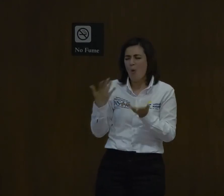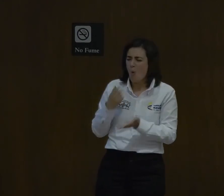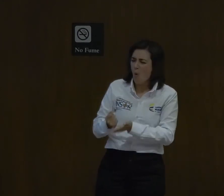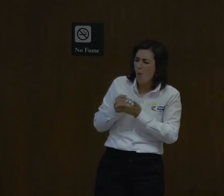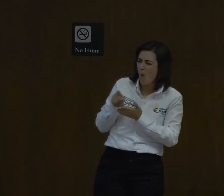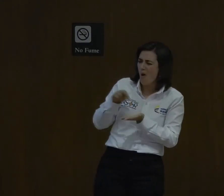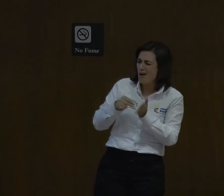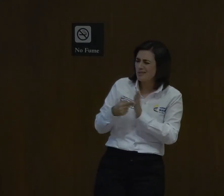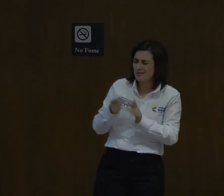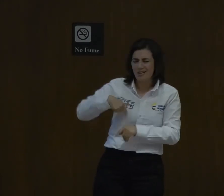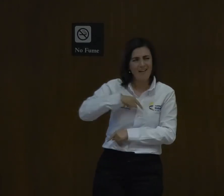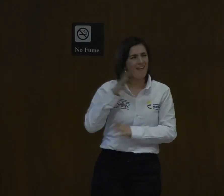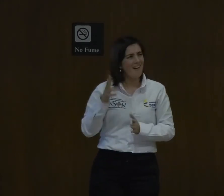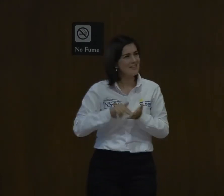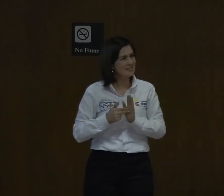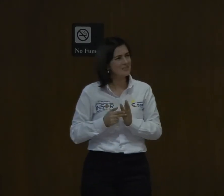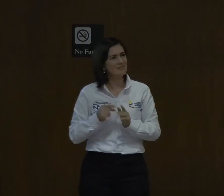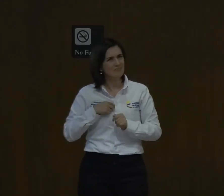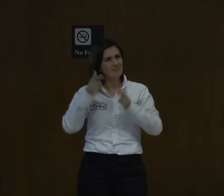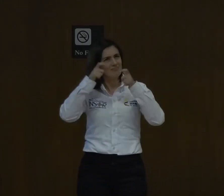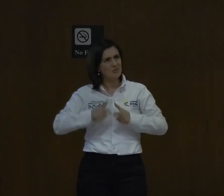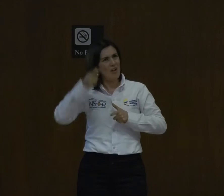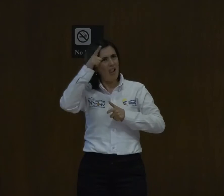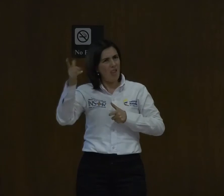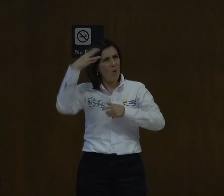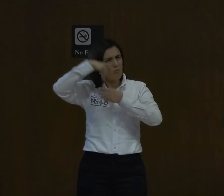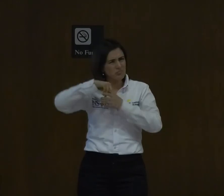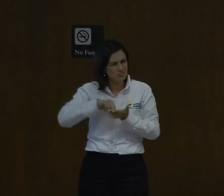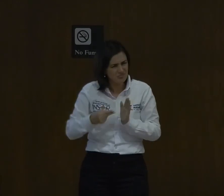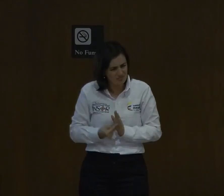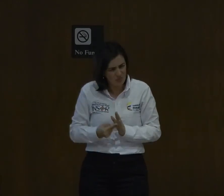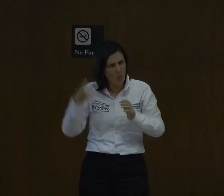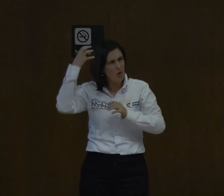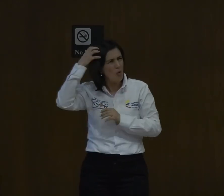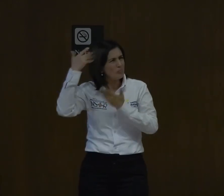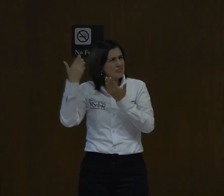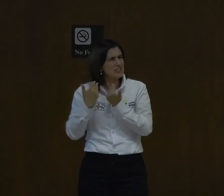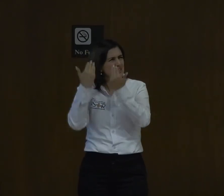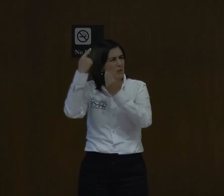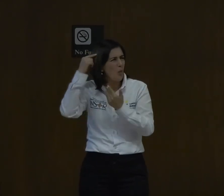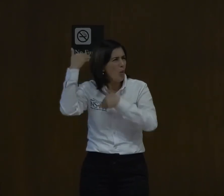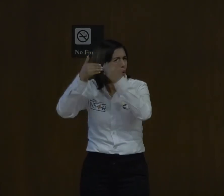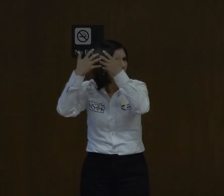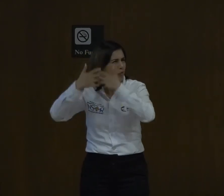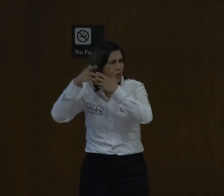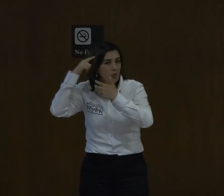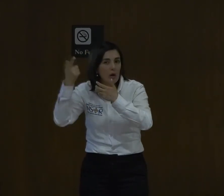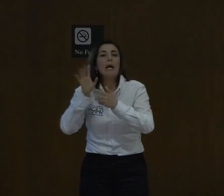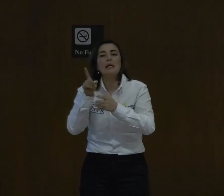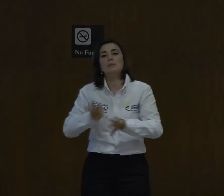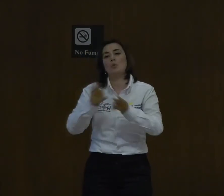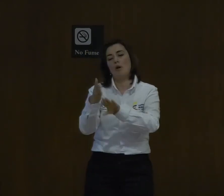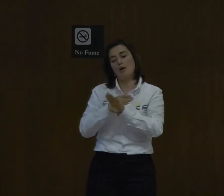ayuda a comprender mejor qué es el lenguaje humano y cómo funciona el cerebro humano. Para entender esto tenemos que